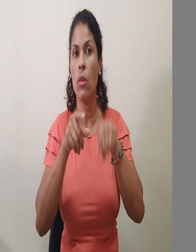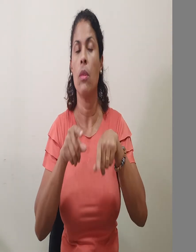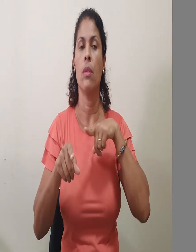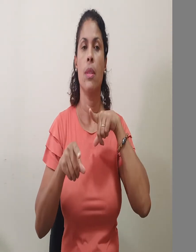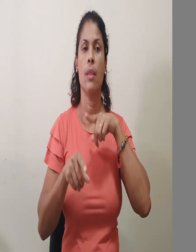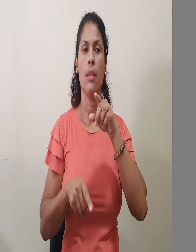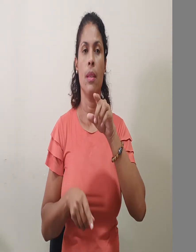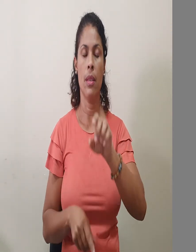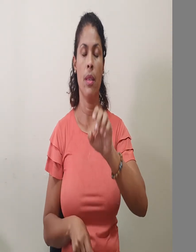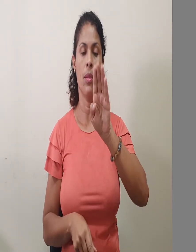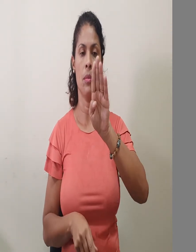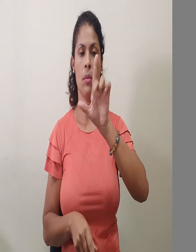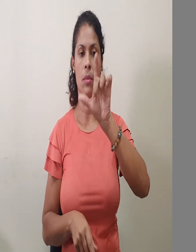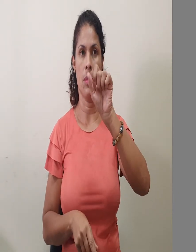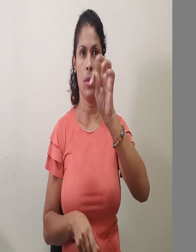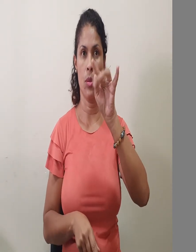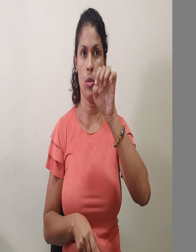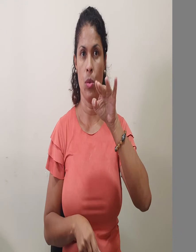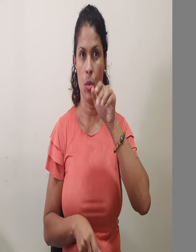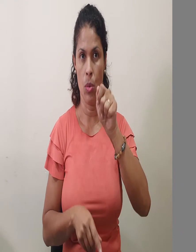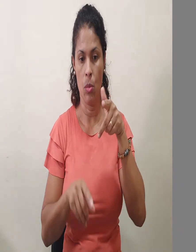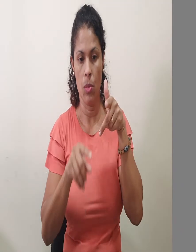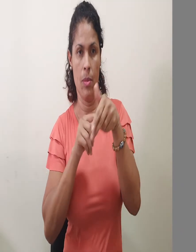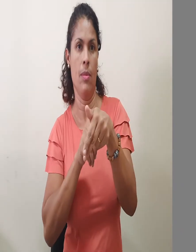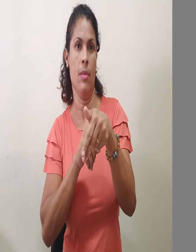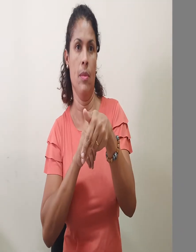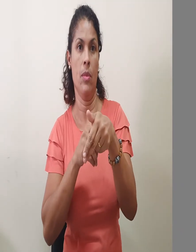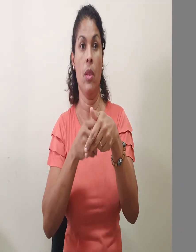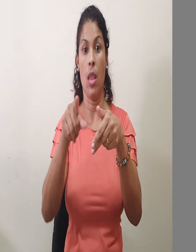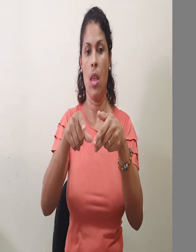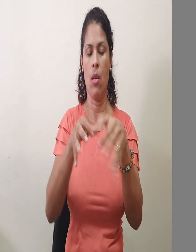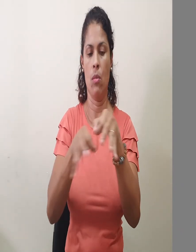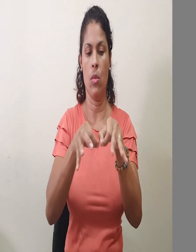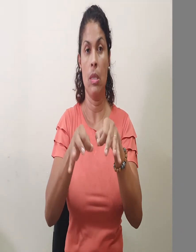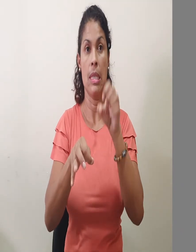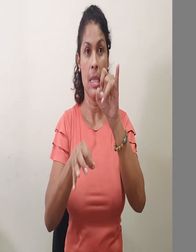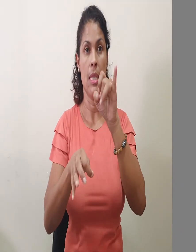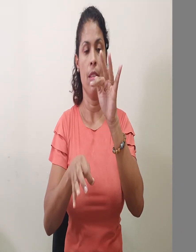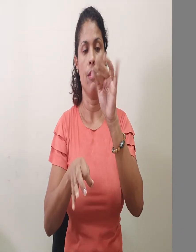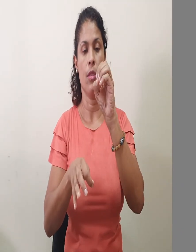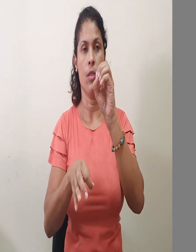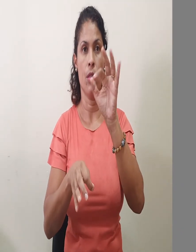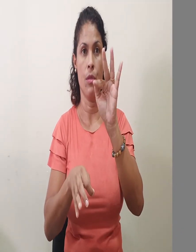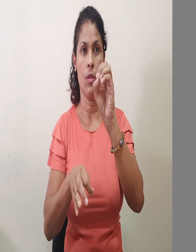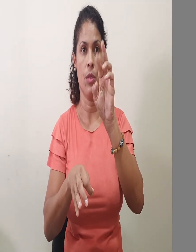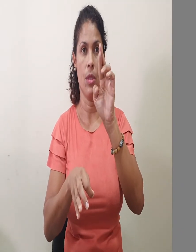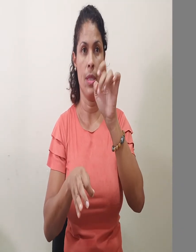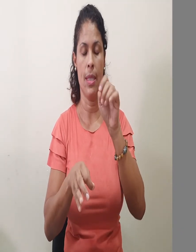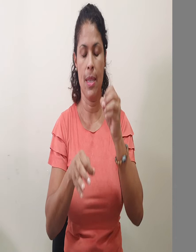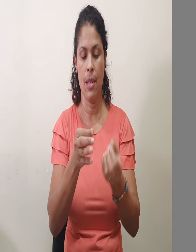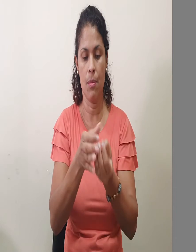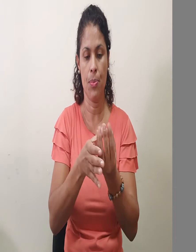produção dessas ciclinas. Os anti-oncogenes levam aumento da expressão de proteínas como a